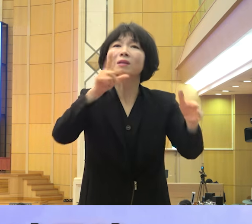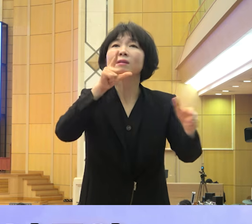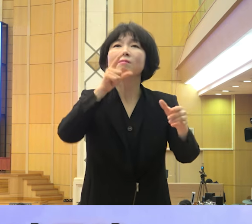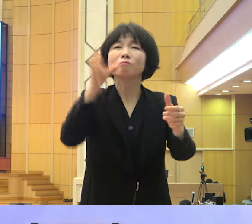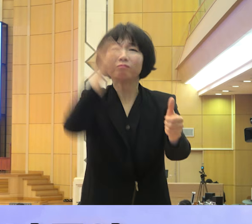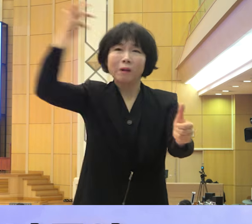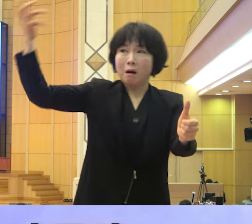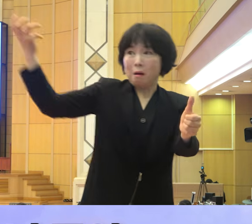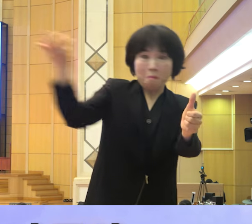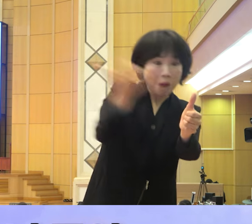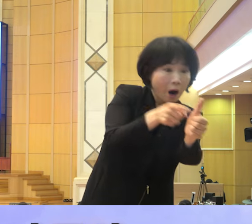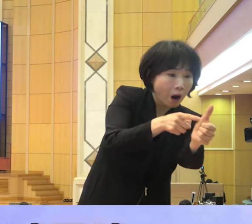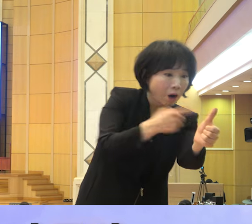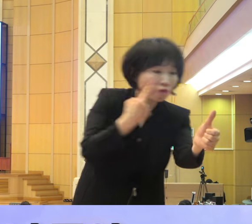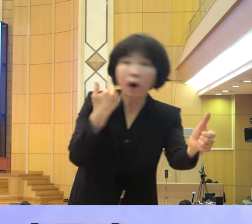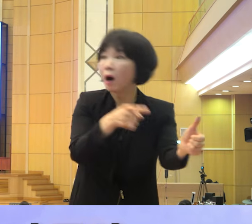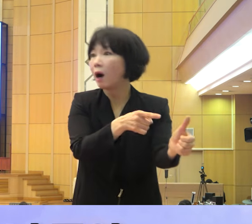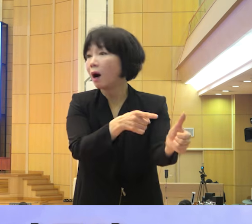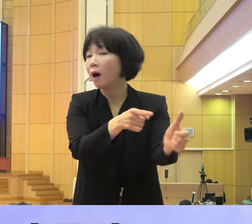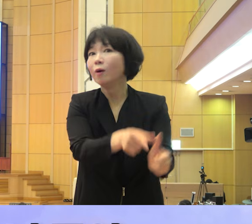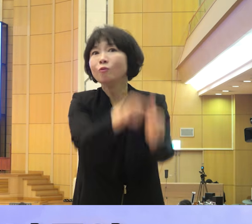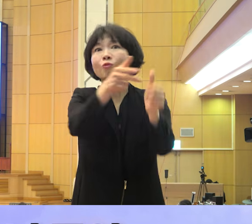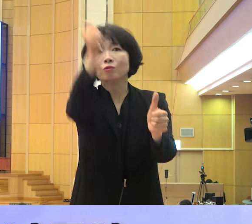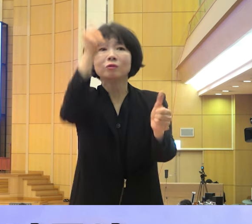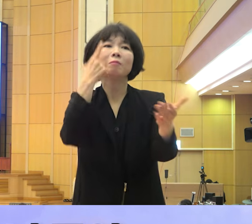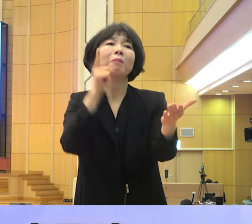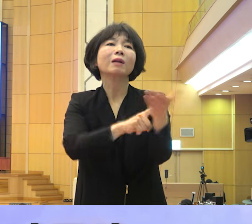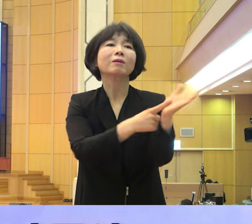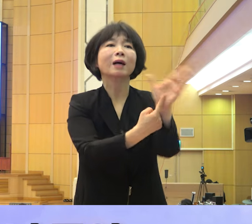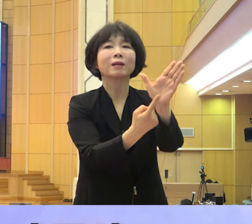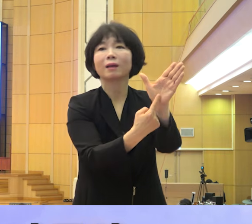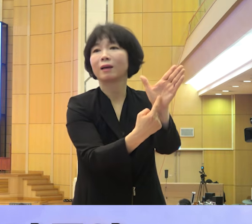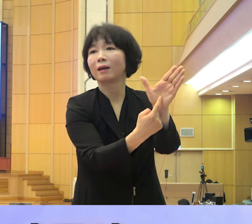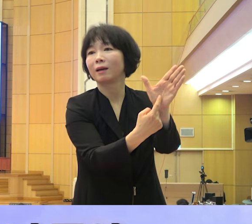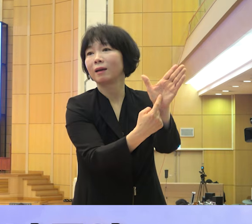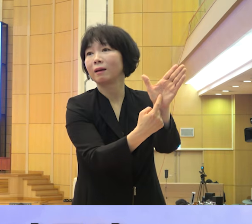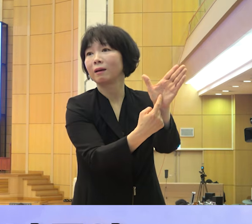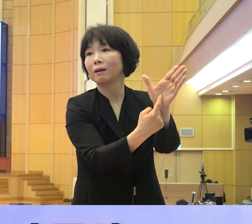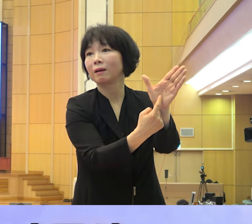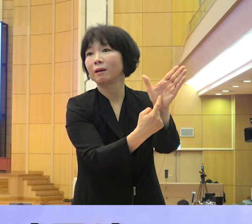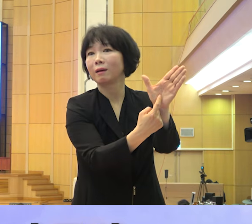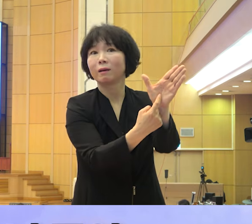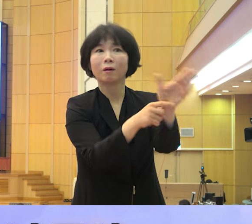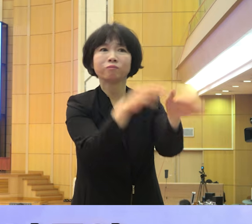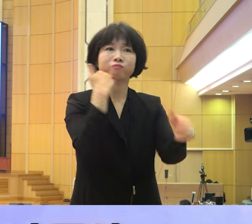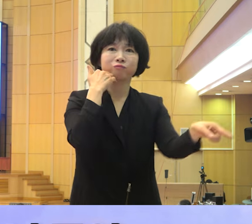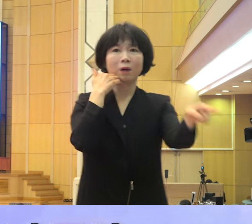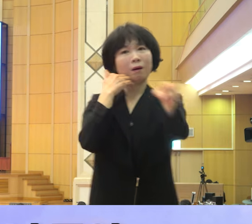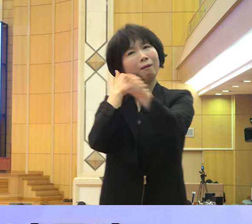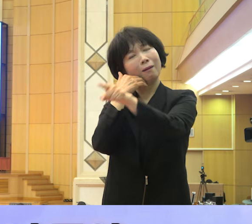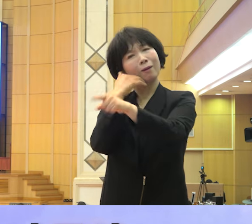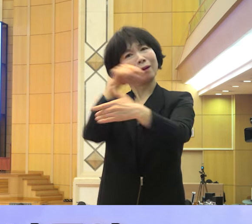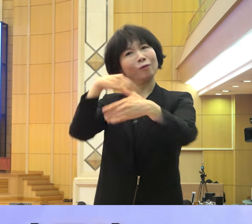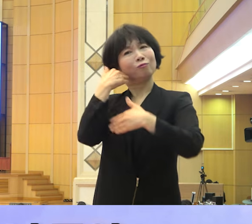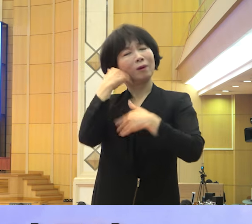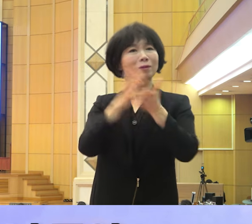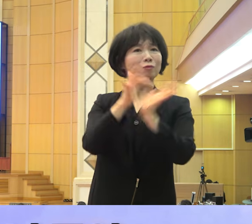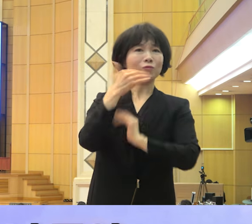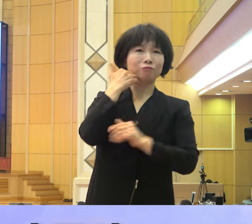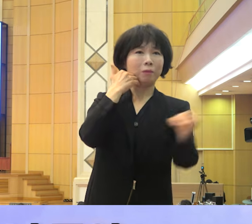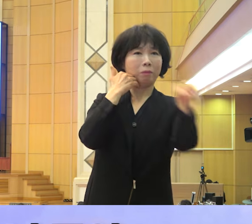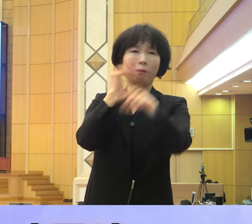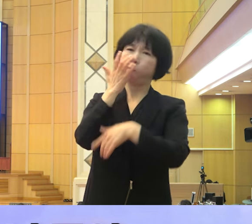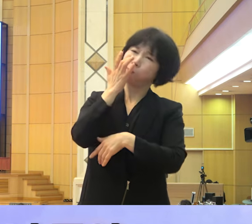아들이요 구세주라는 걸 알아라. 자기도 모르지 누가 누군지. 그래서 하나님 말씀을